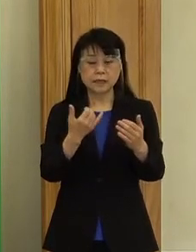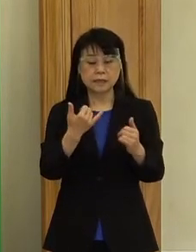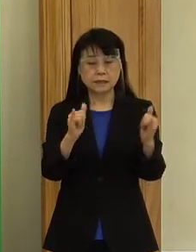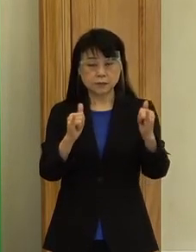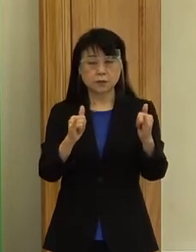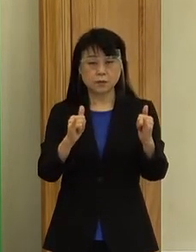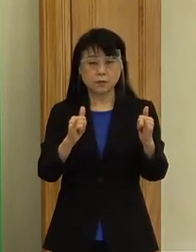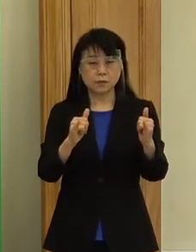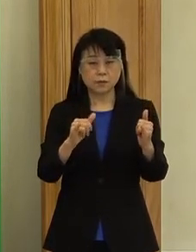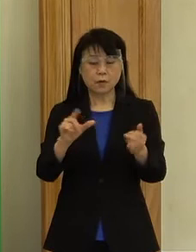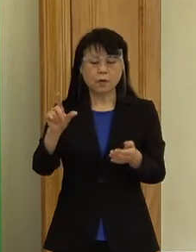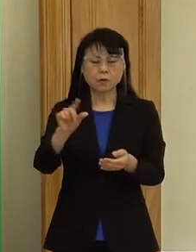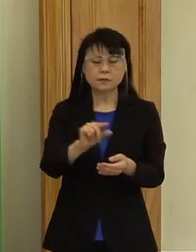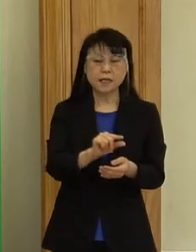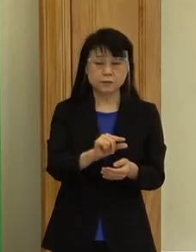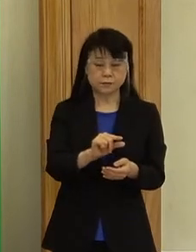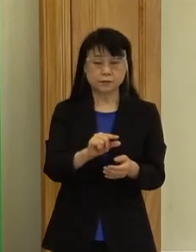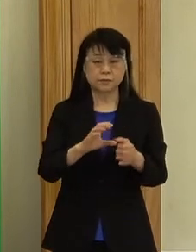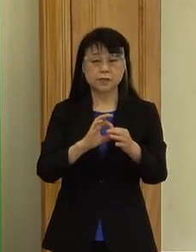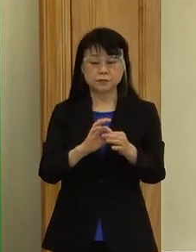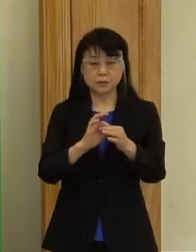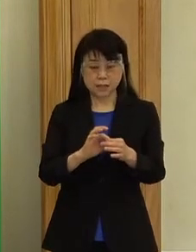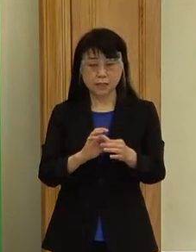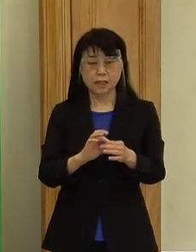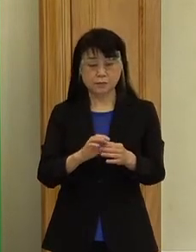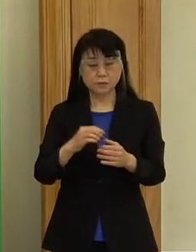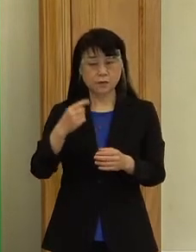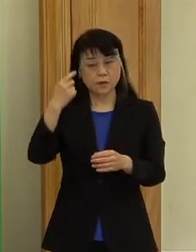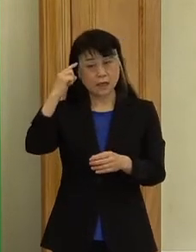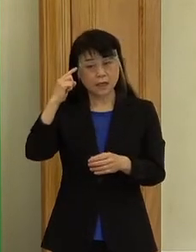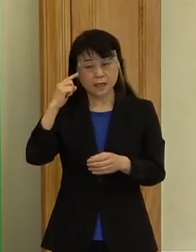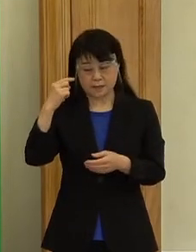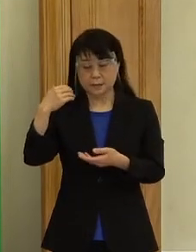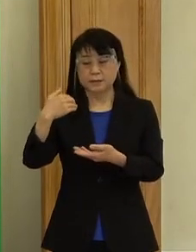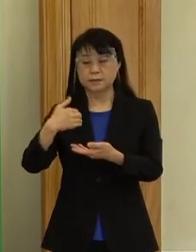支援が考えられるかどうか見解をお聞かせください。